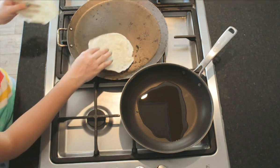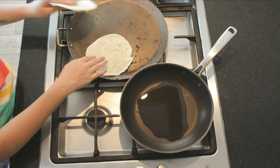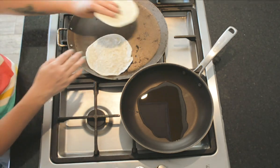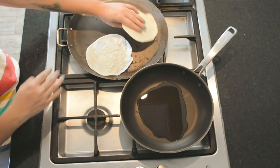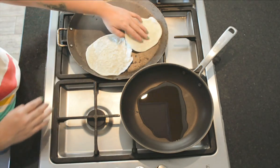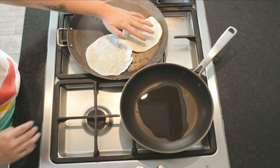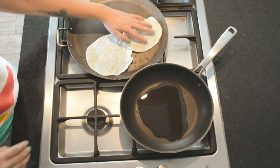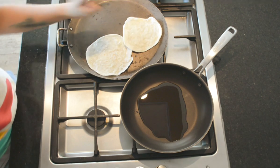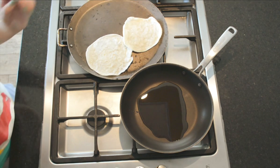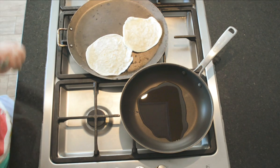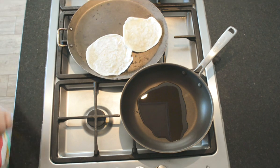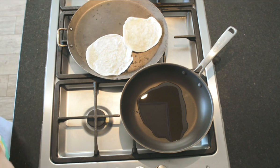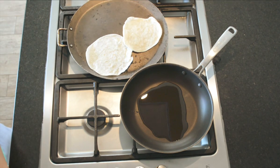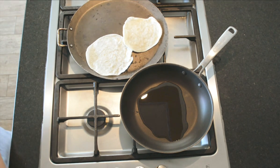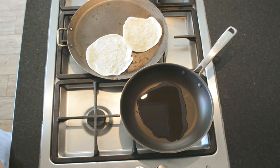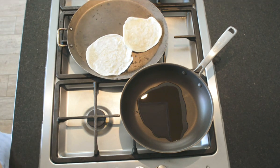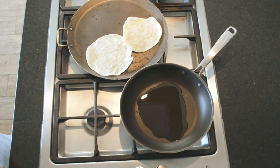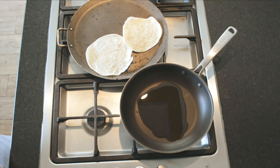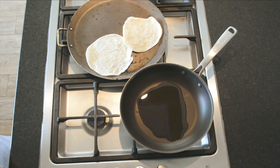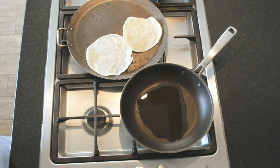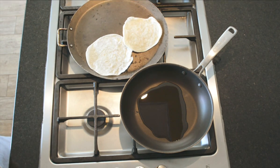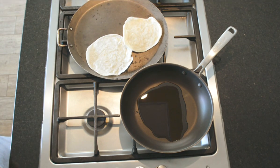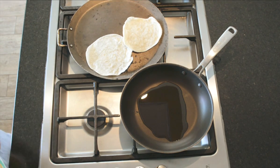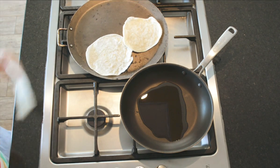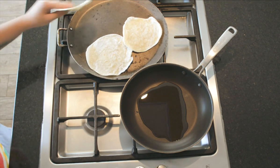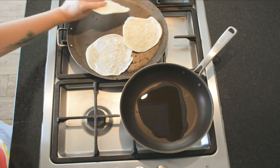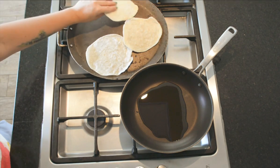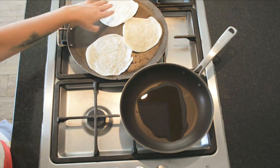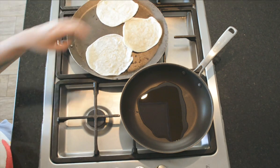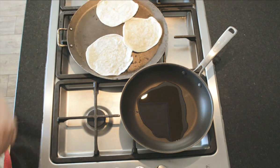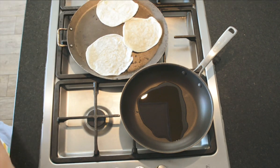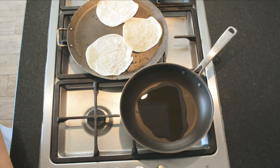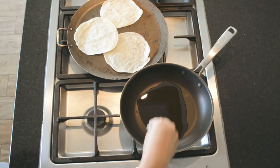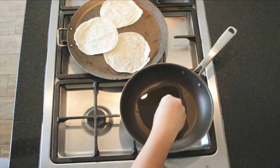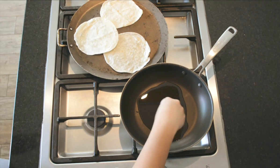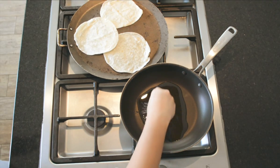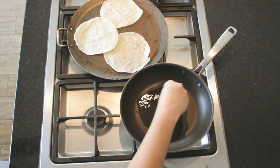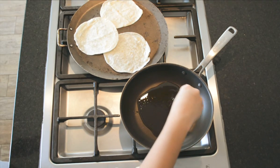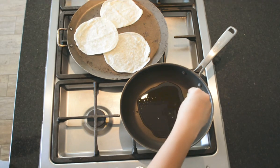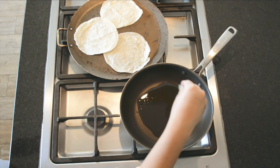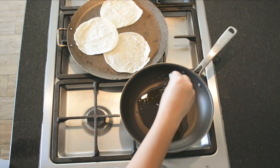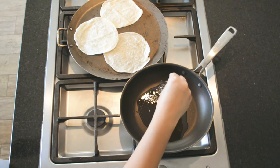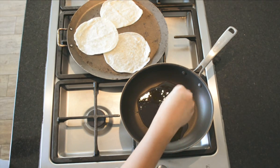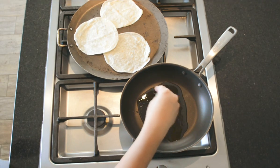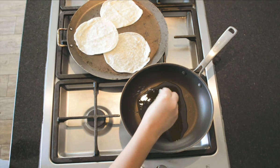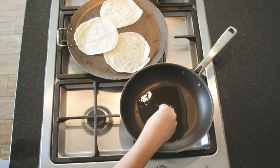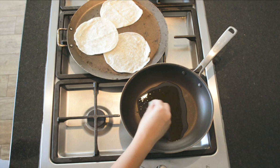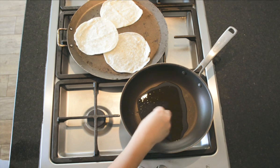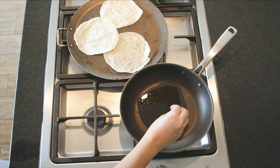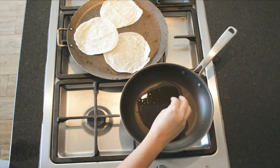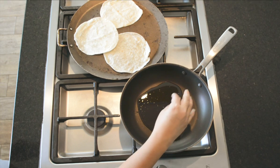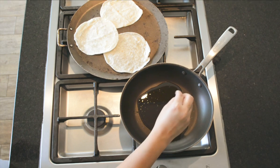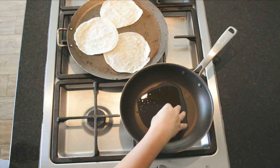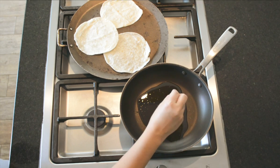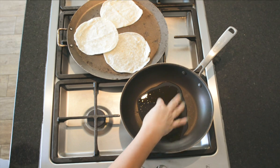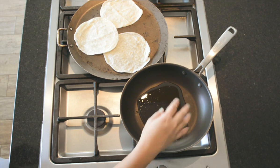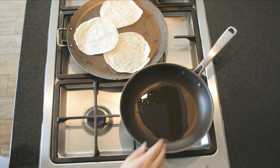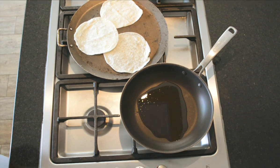después vamos a calentar las tortillitas en el comal. Agregamos la sal en el aceite caliente para que no se nos peguen